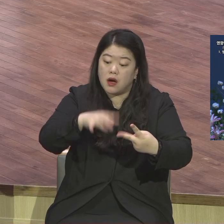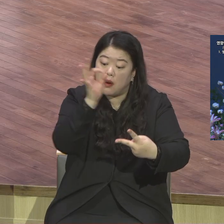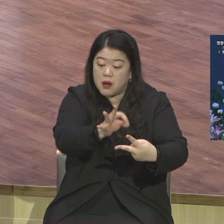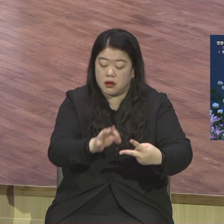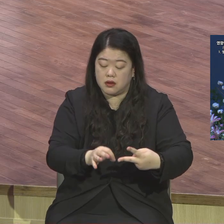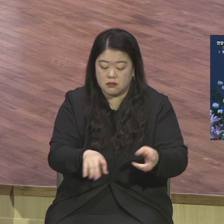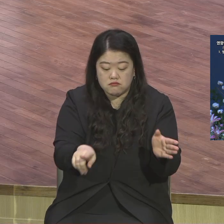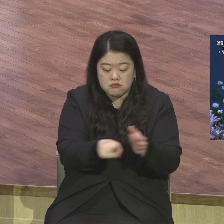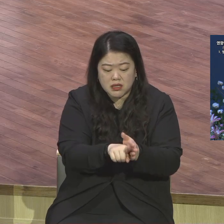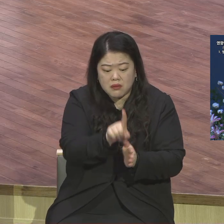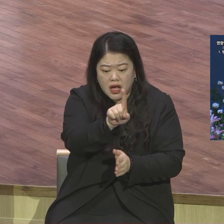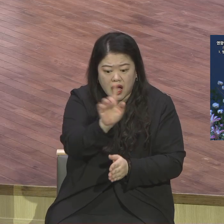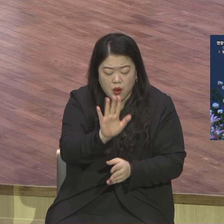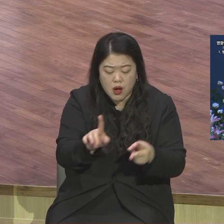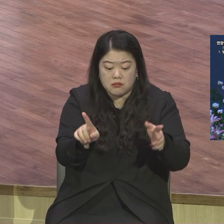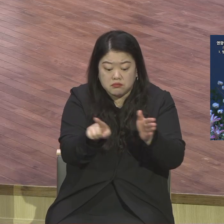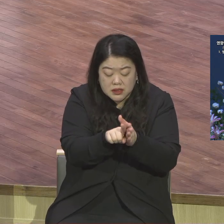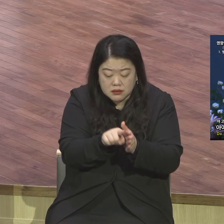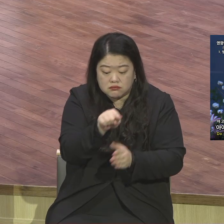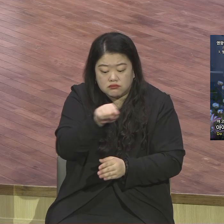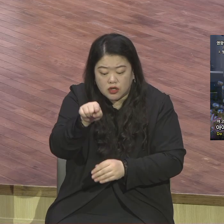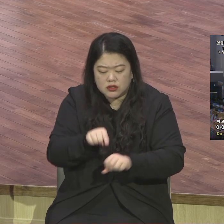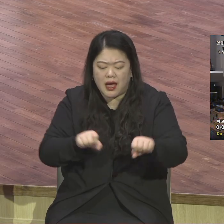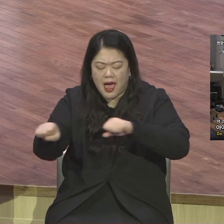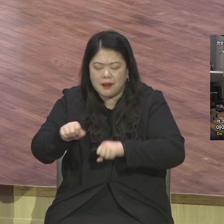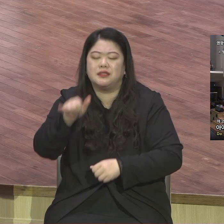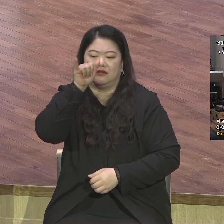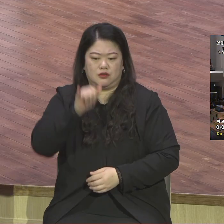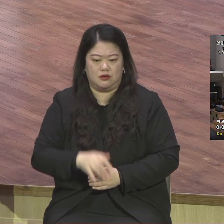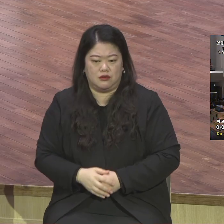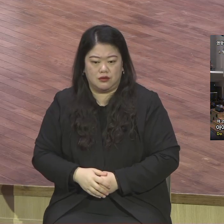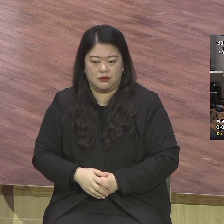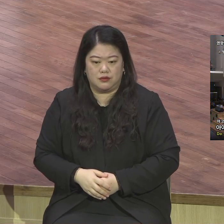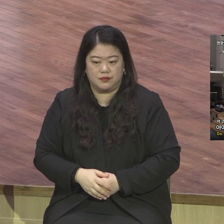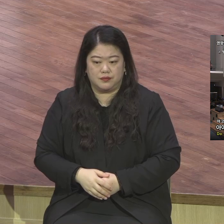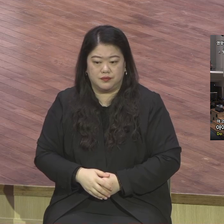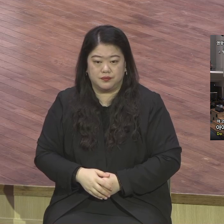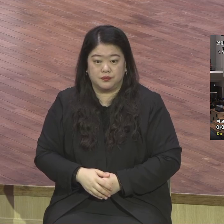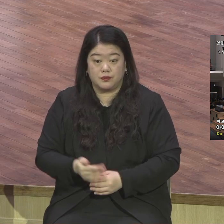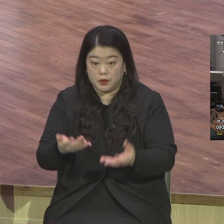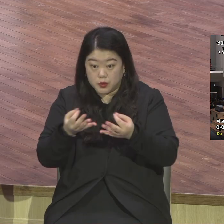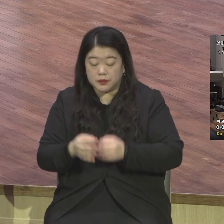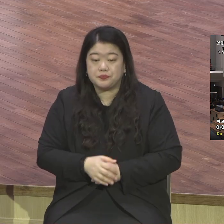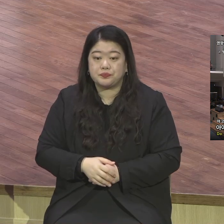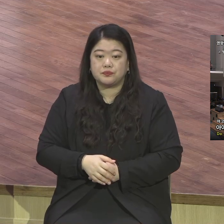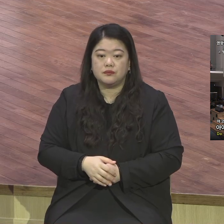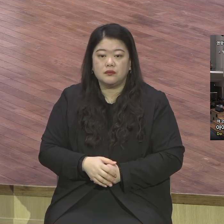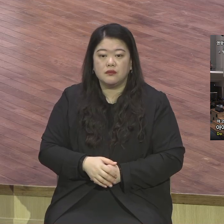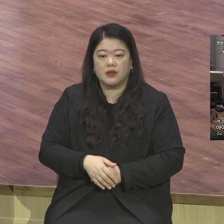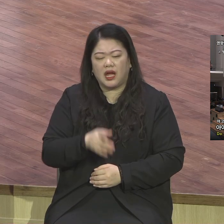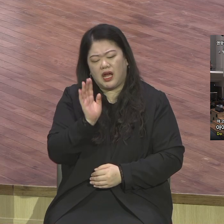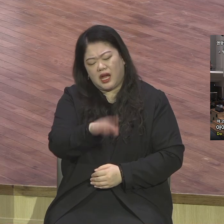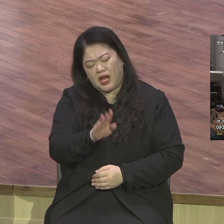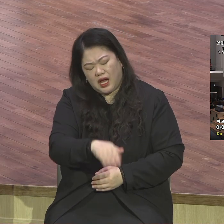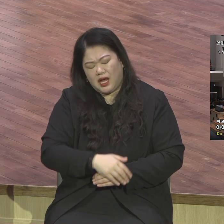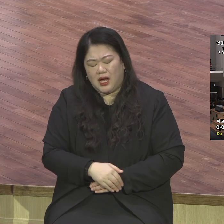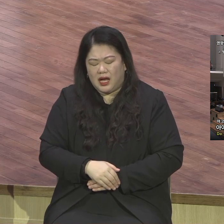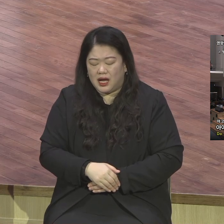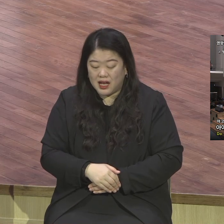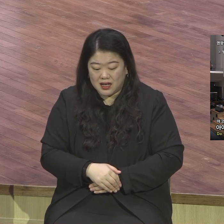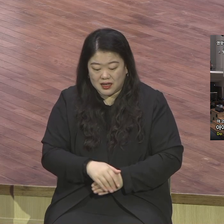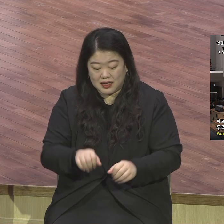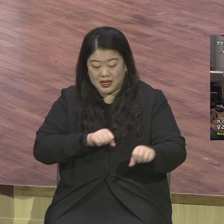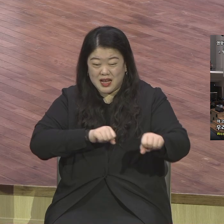설명이에요. 20절 봅니다. 아 허탄한 사람아. 행함이 없는 믿음이 헛것인